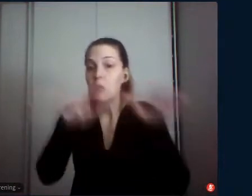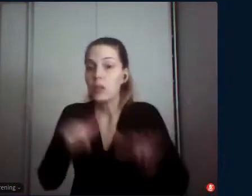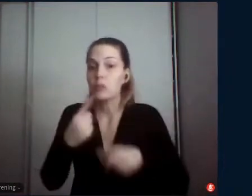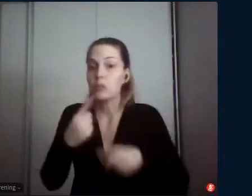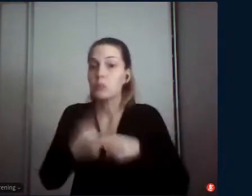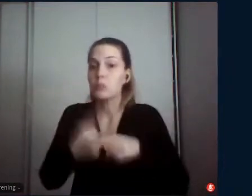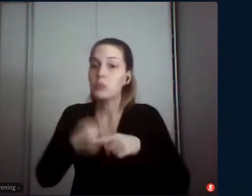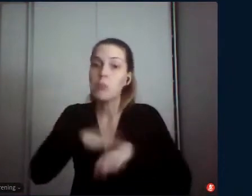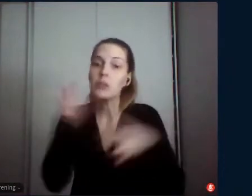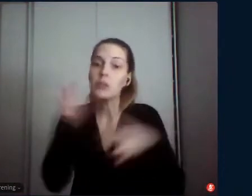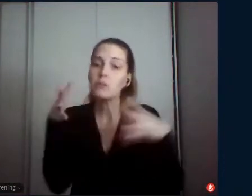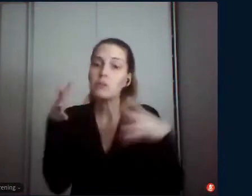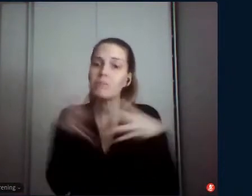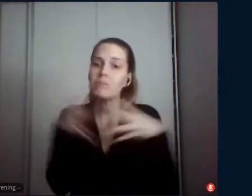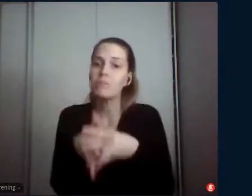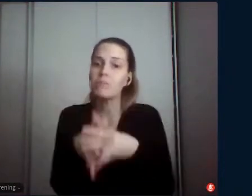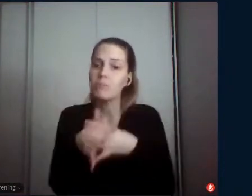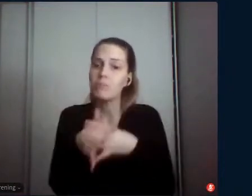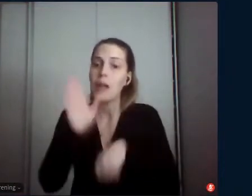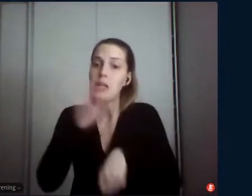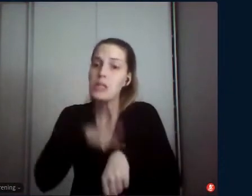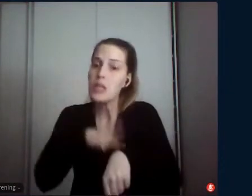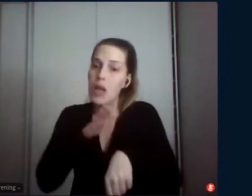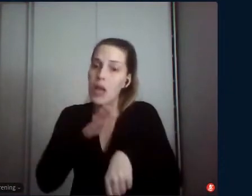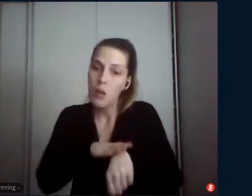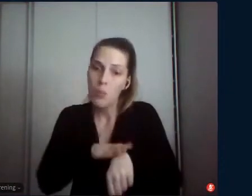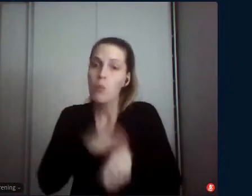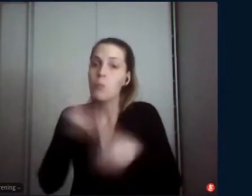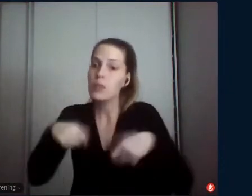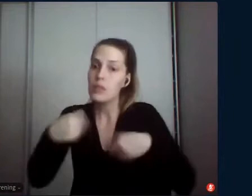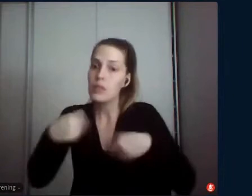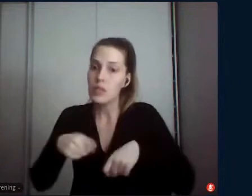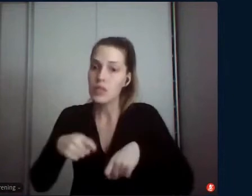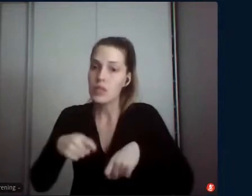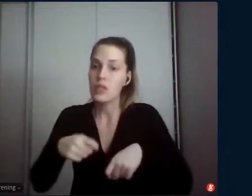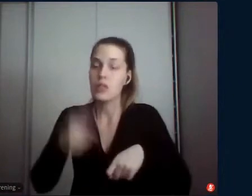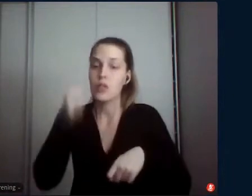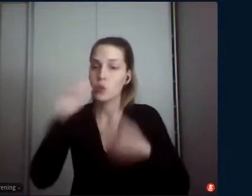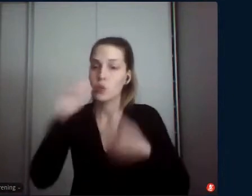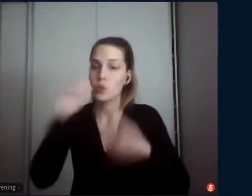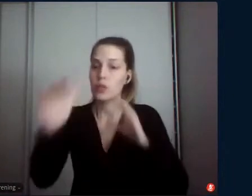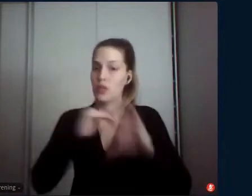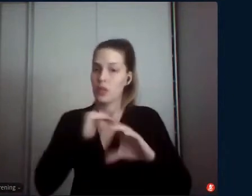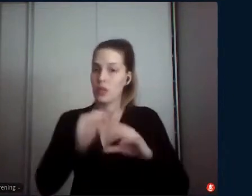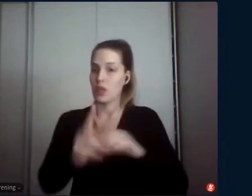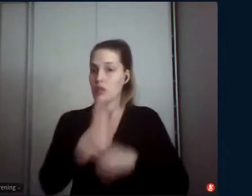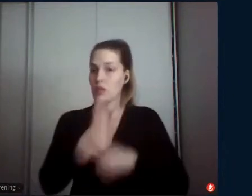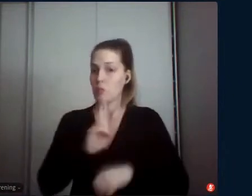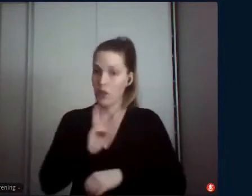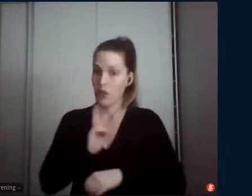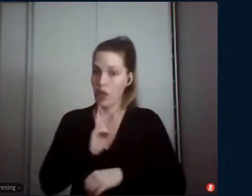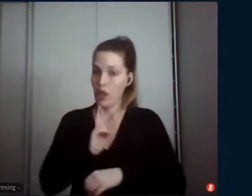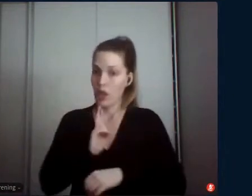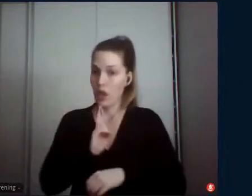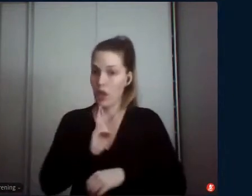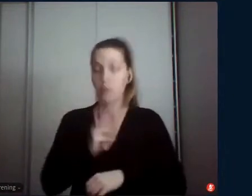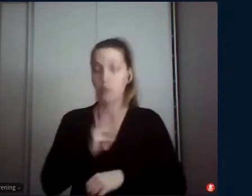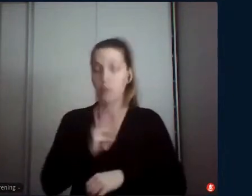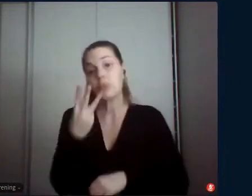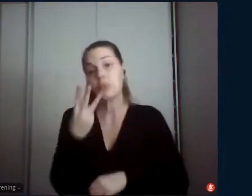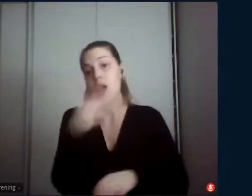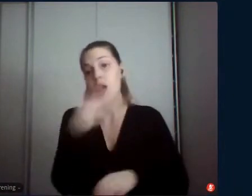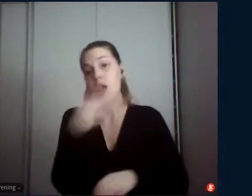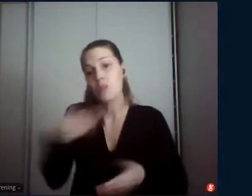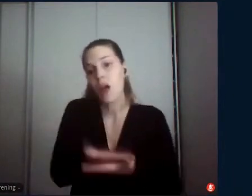mais tempo, vai contabilizar semanas. E é isso que a gente vem trabalhando com os professores. Então, não quer dizer que todas as disciplinas